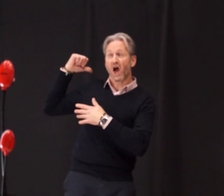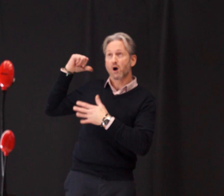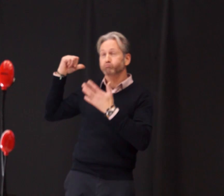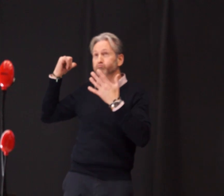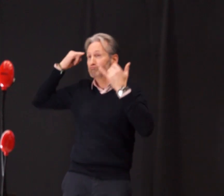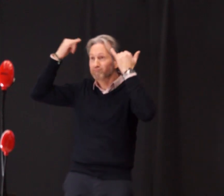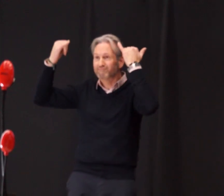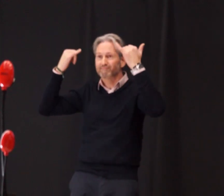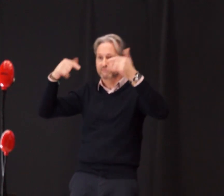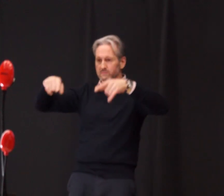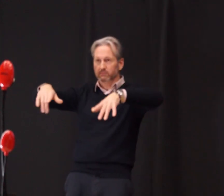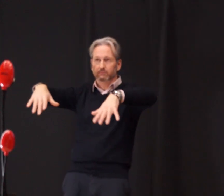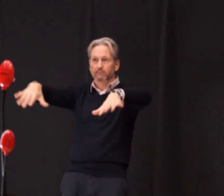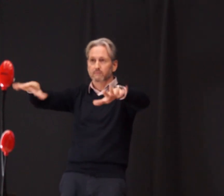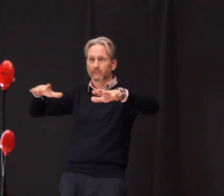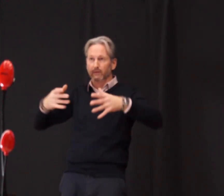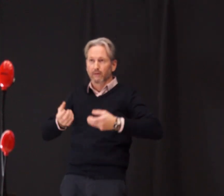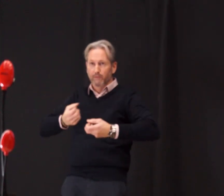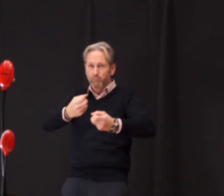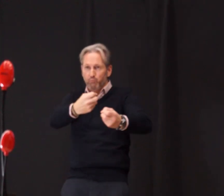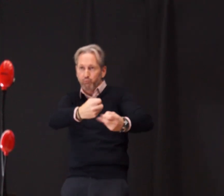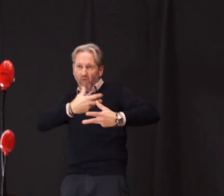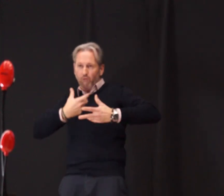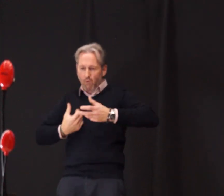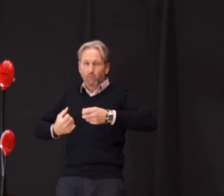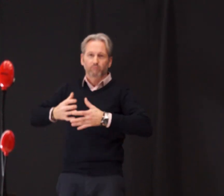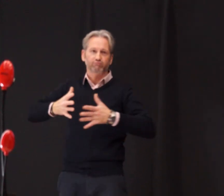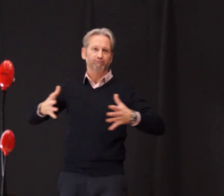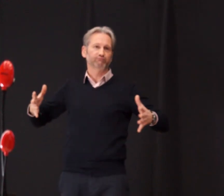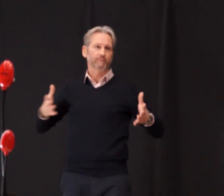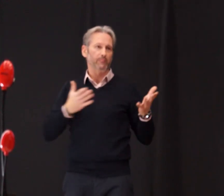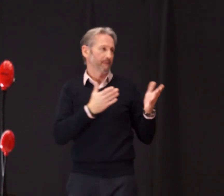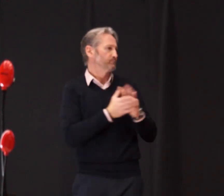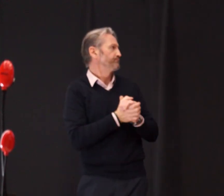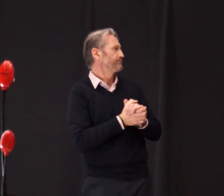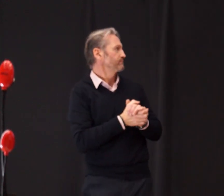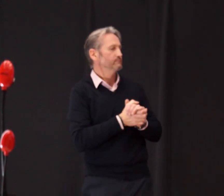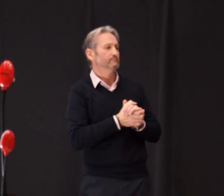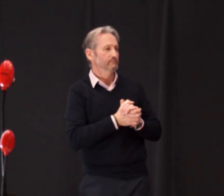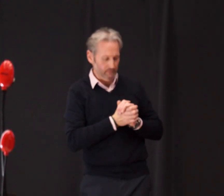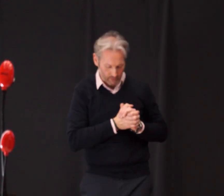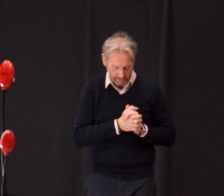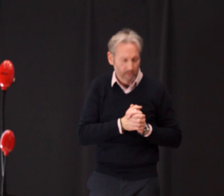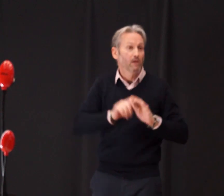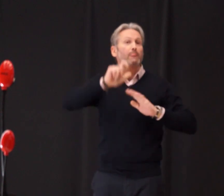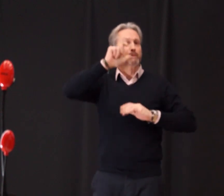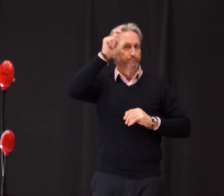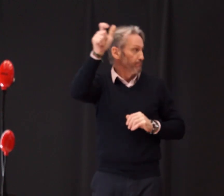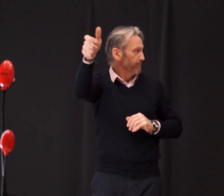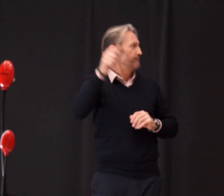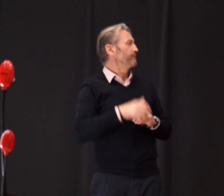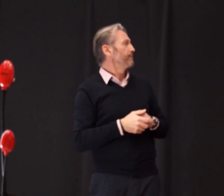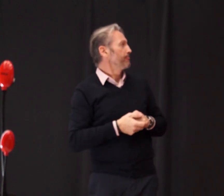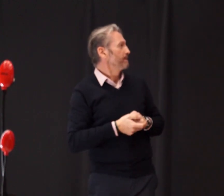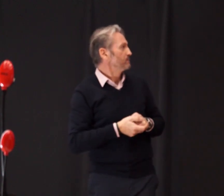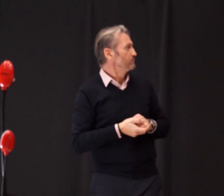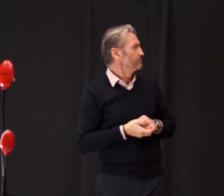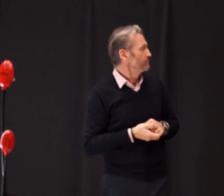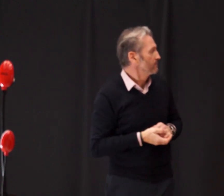au service de cette consigne. Et ce travail-là permet un renforcement linguistique très, très,